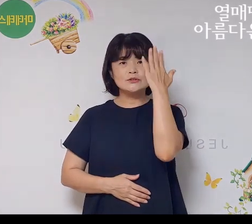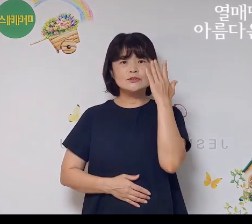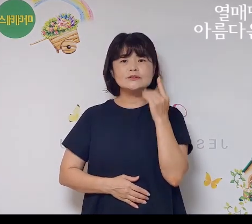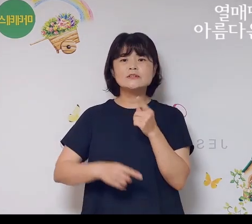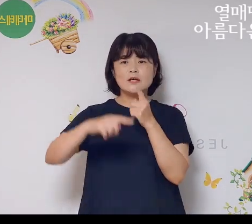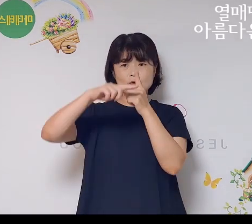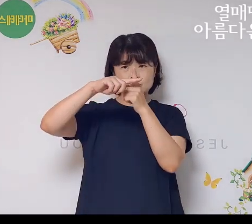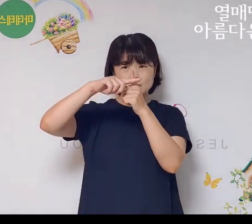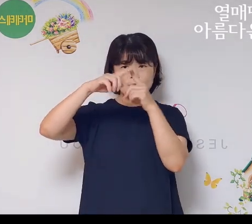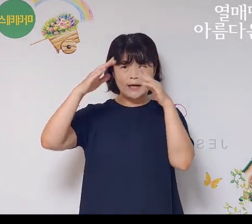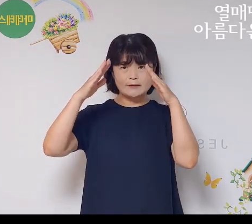아름다운 교회.